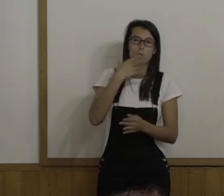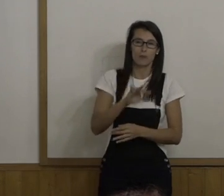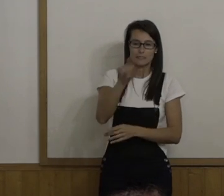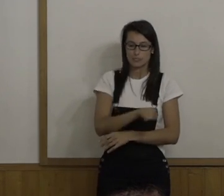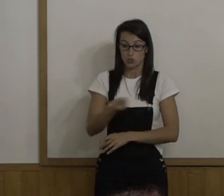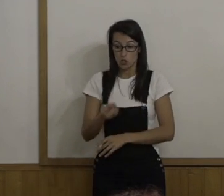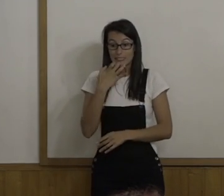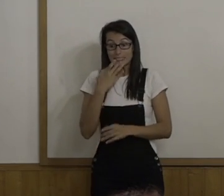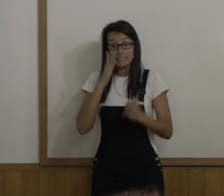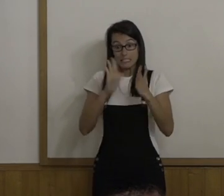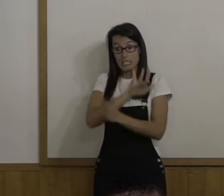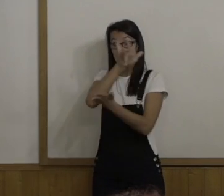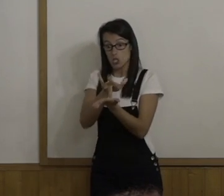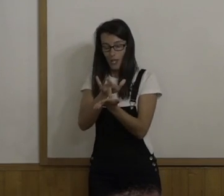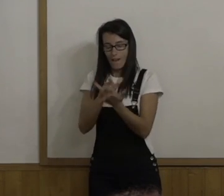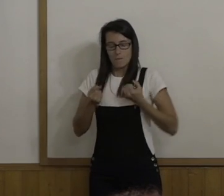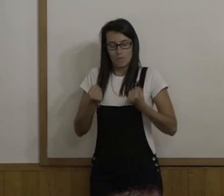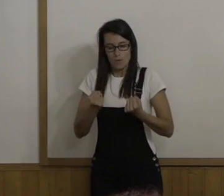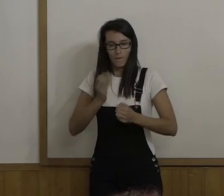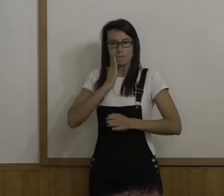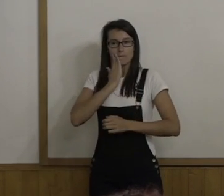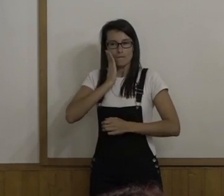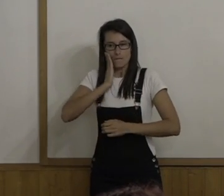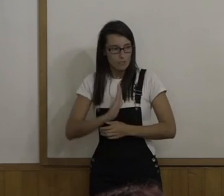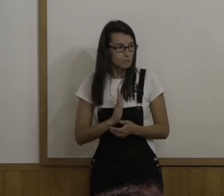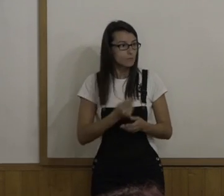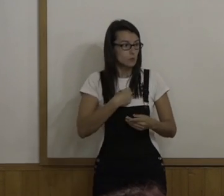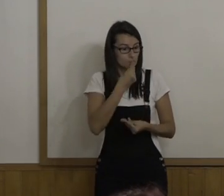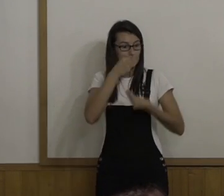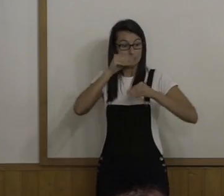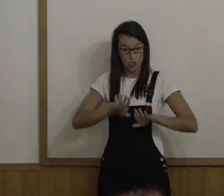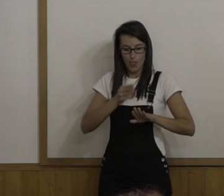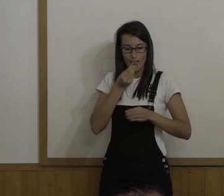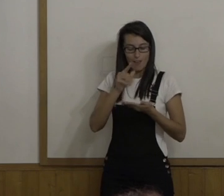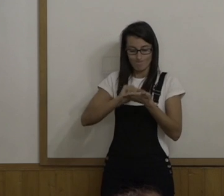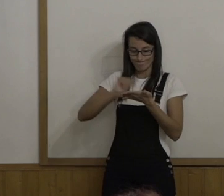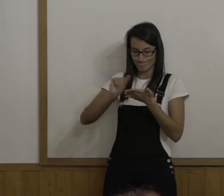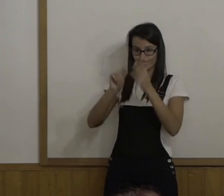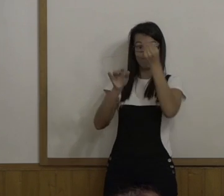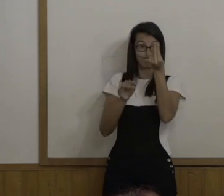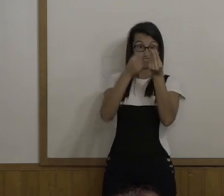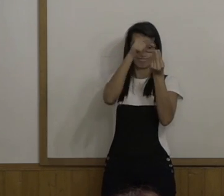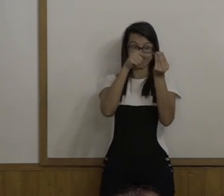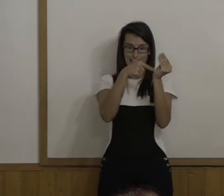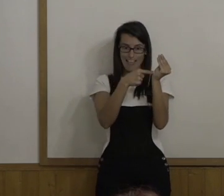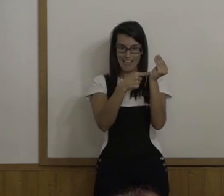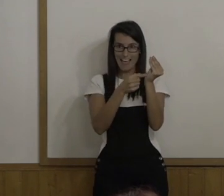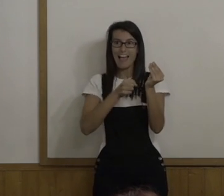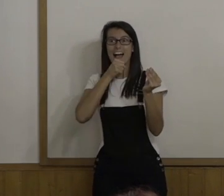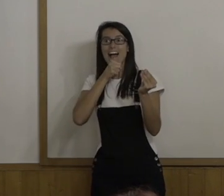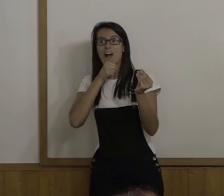muy intensamente. De aquella historia, pues tengo esta libretita. Aquí es donde quedaron las historias grabadas de mi